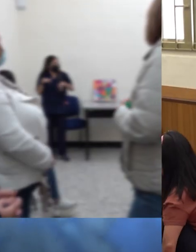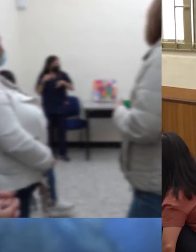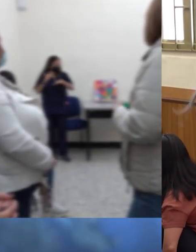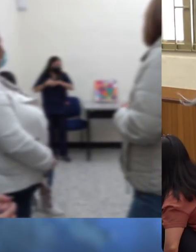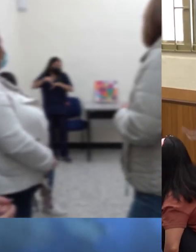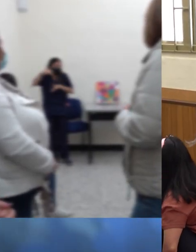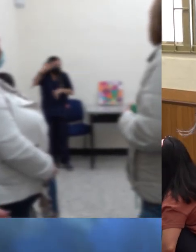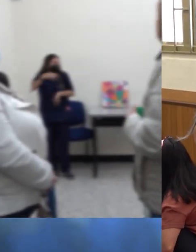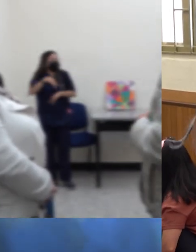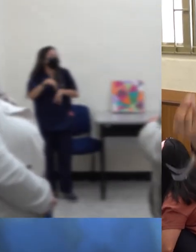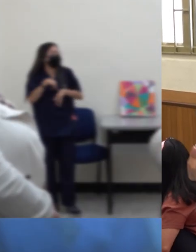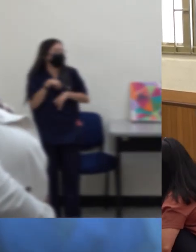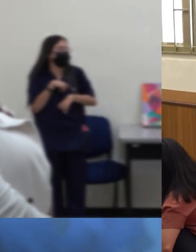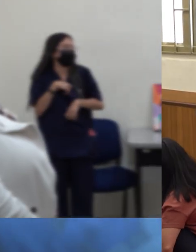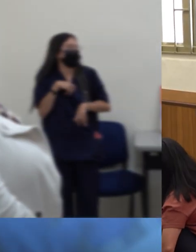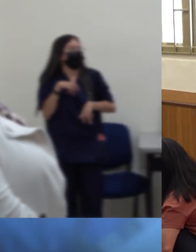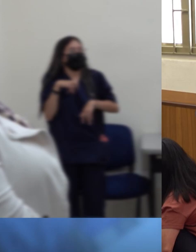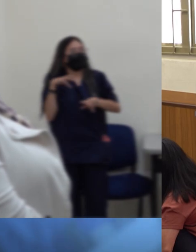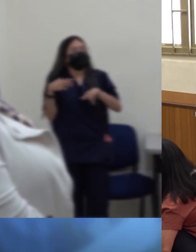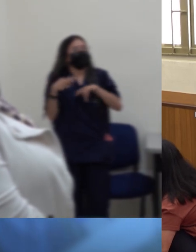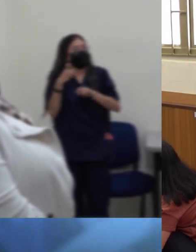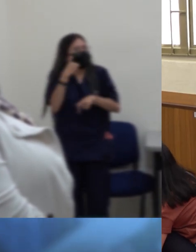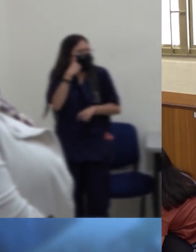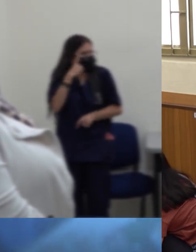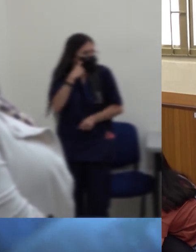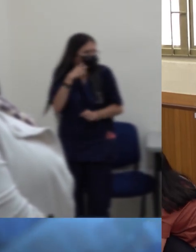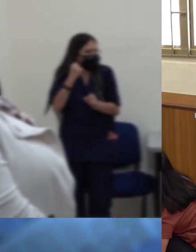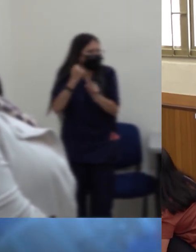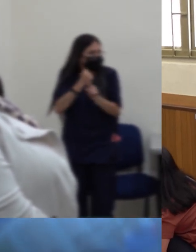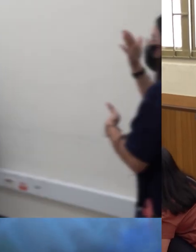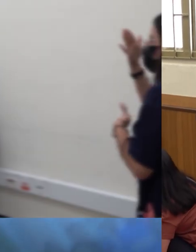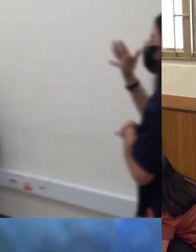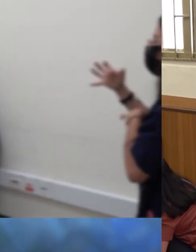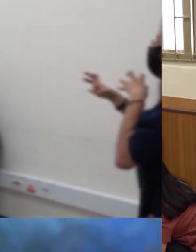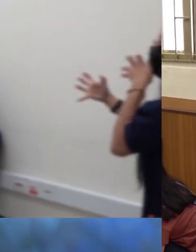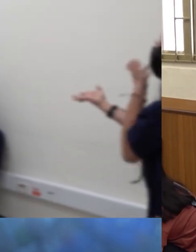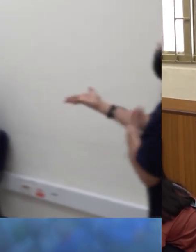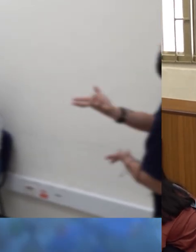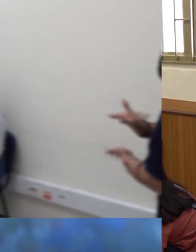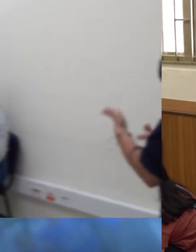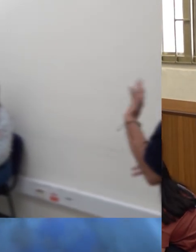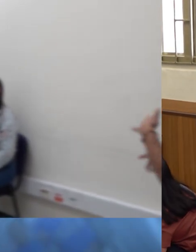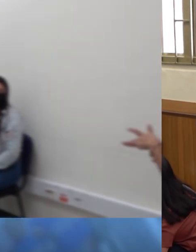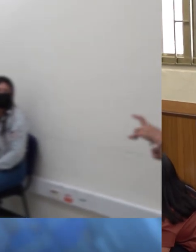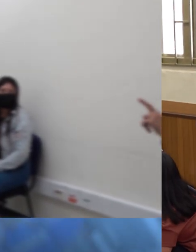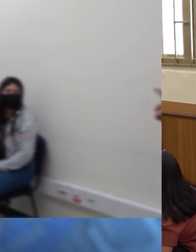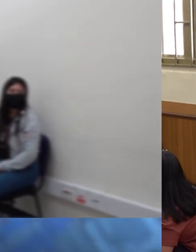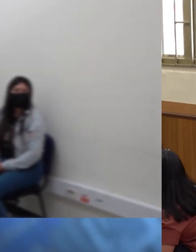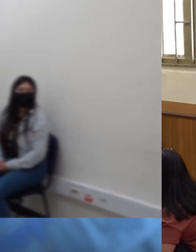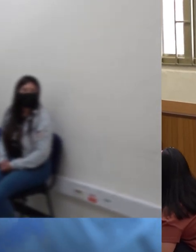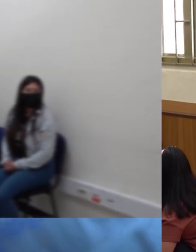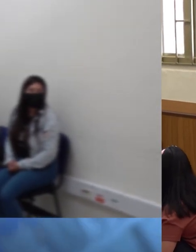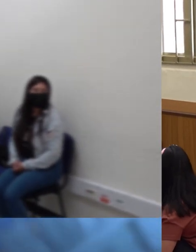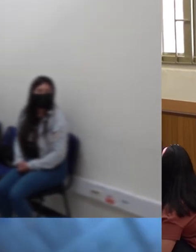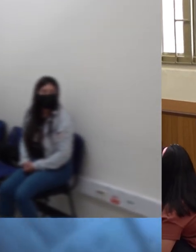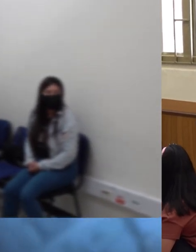a las familias en la participación, tanto dentro como fuera de este proyecto, y lograron reconocer